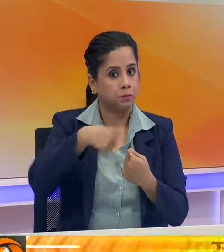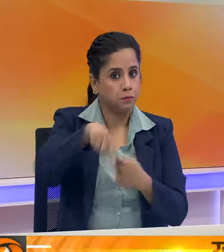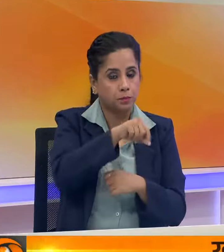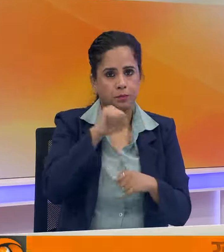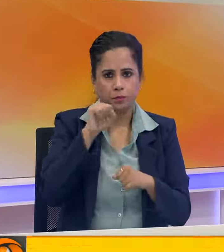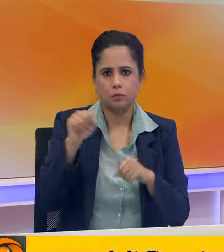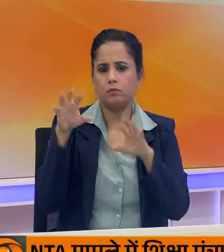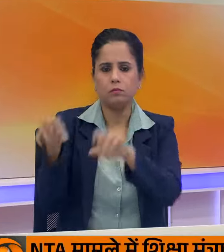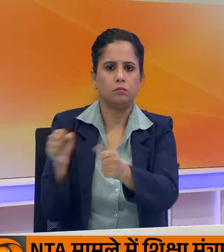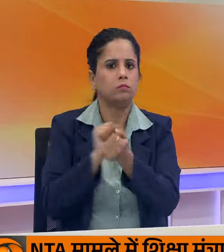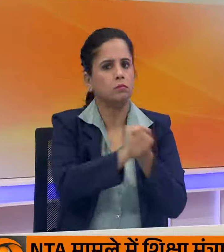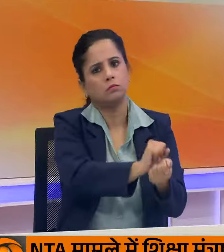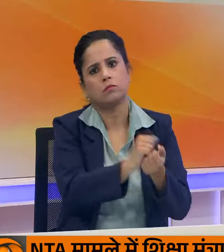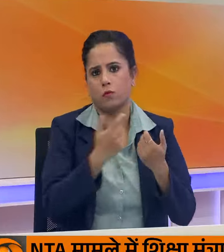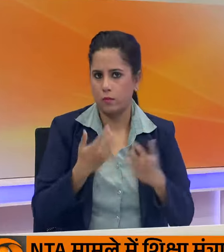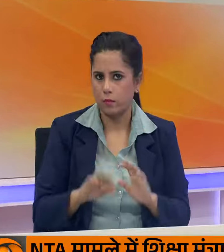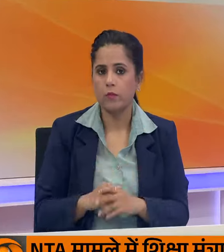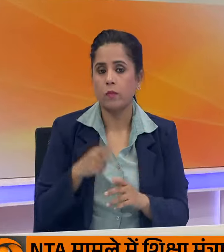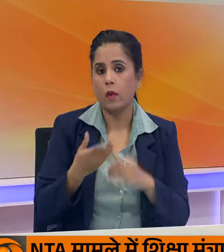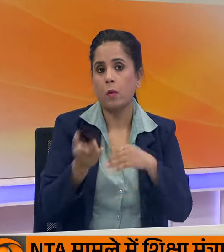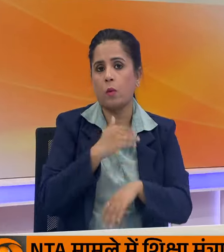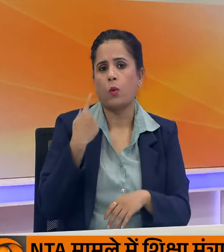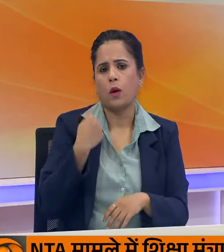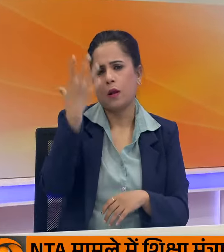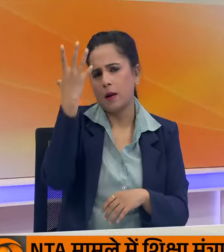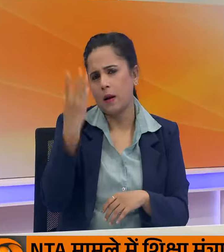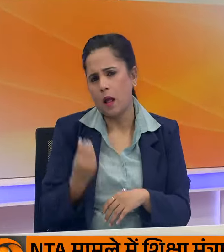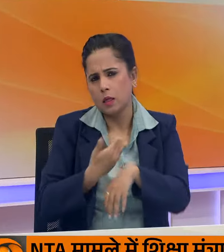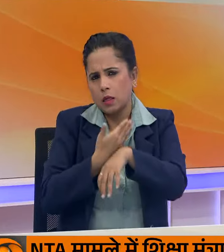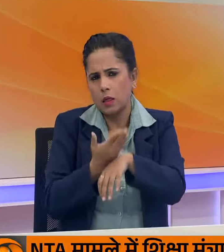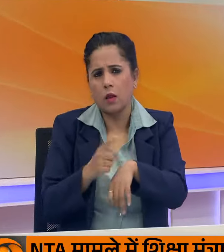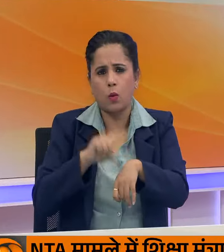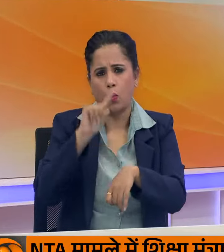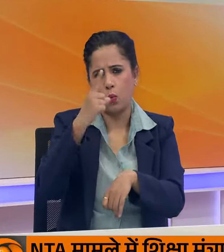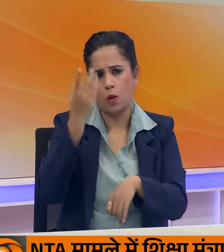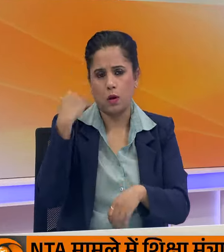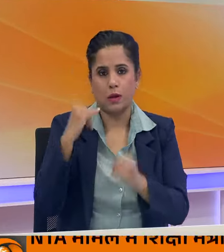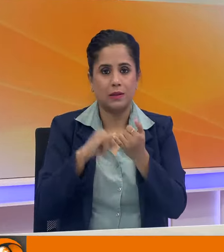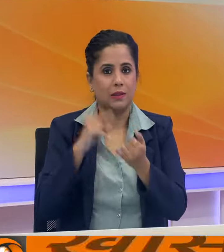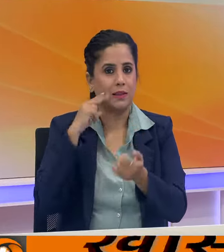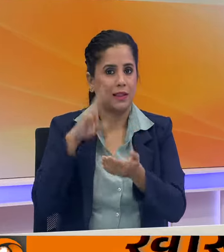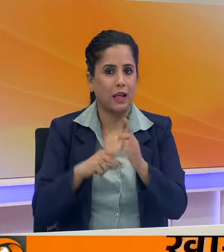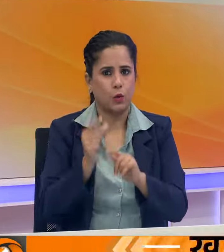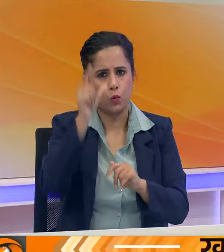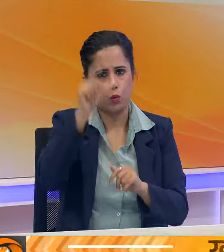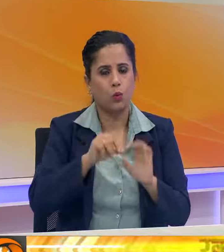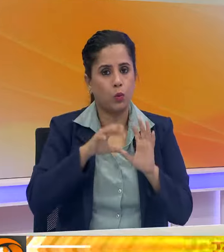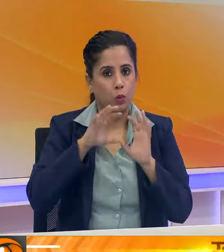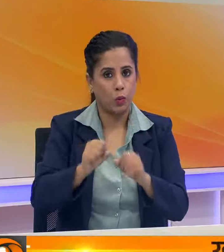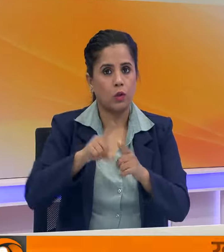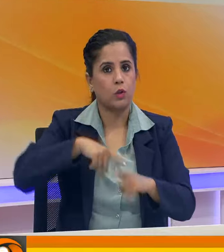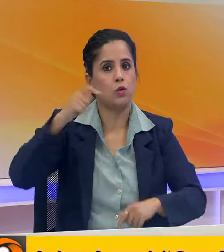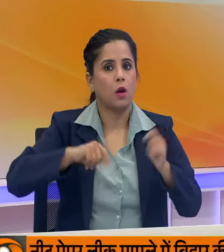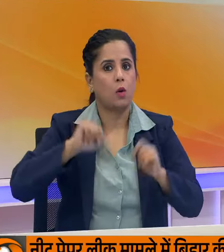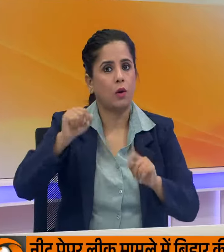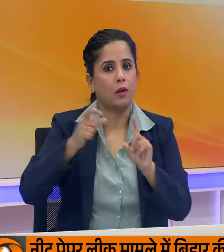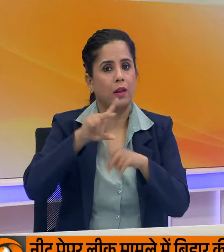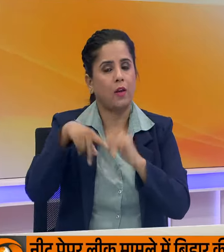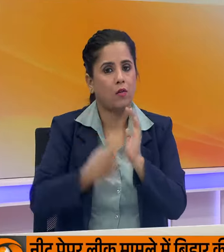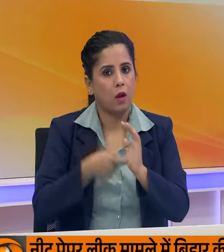उन्हें अपनी कस्टडी में ले लिया इससे पहले कल देर रात 1 बजे सिंटू नाम के आरोपी को झारखंड के